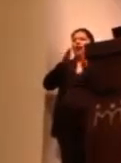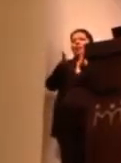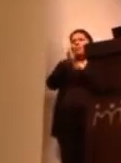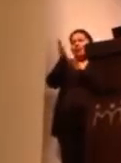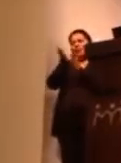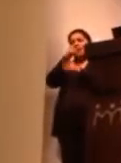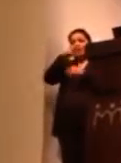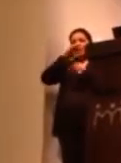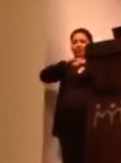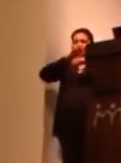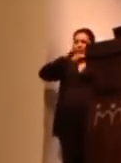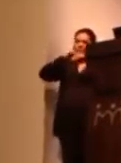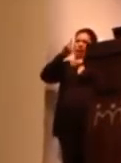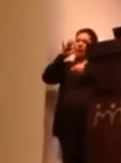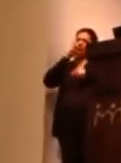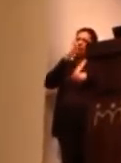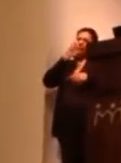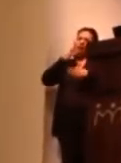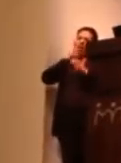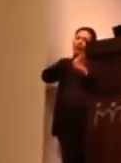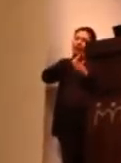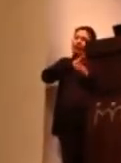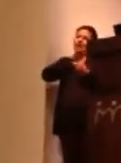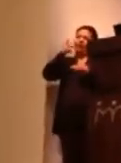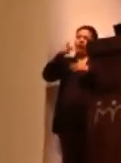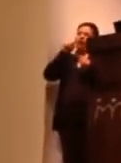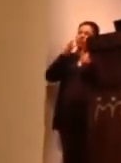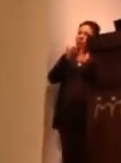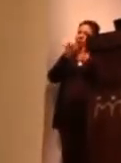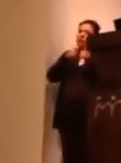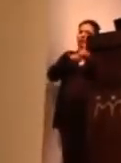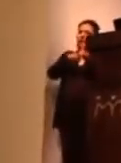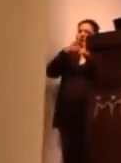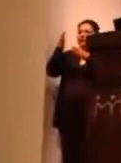Ustedes, bueno, los que son como de mi rodada, porque todos son como teenagers aquí,